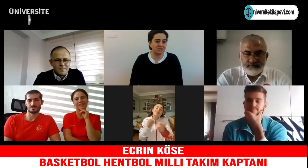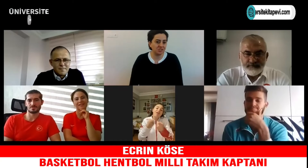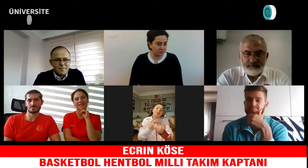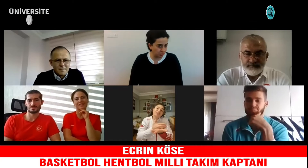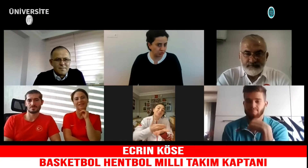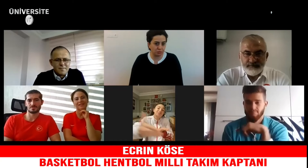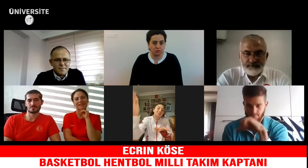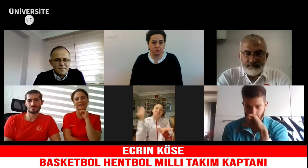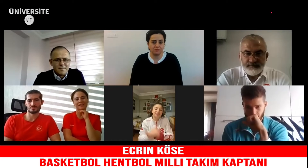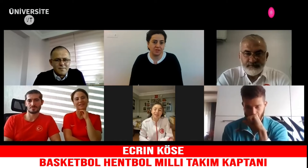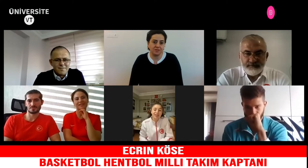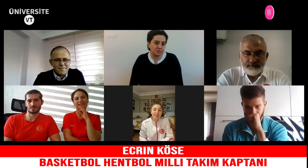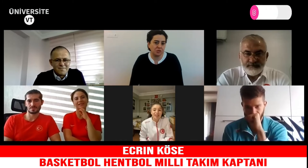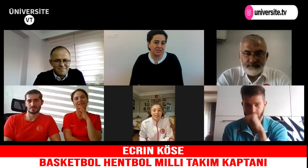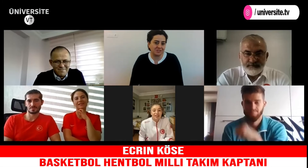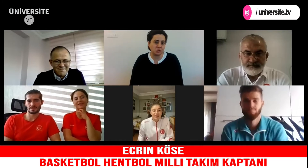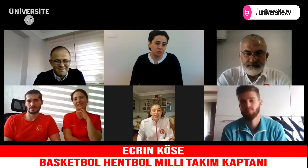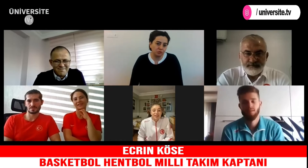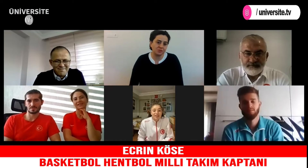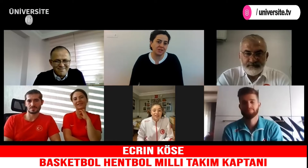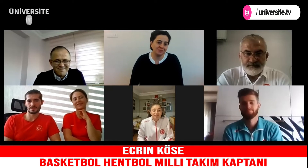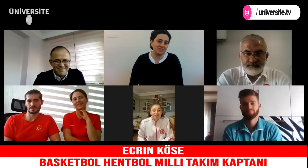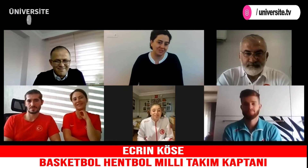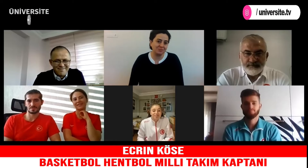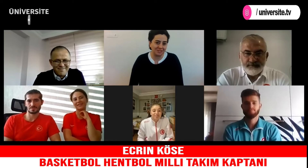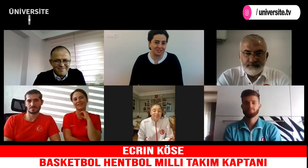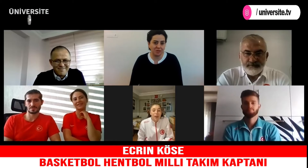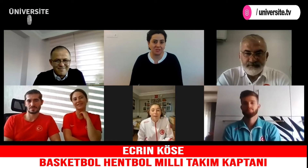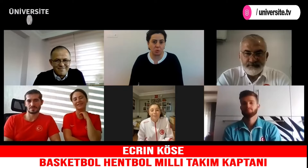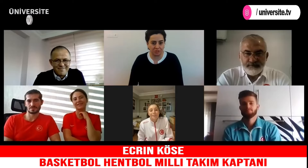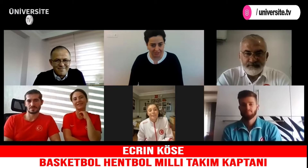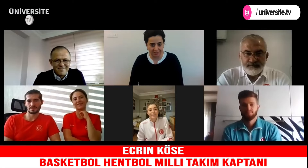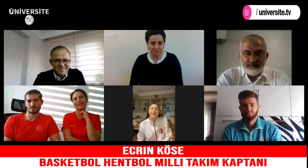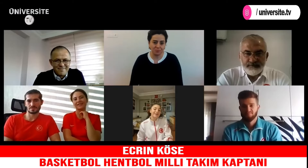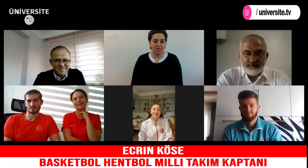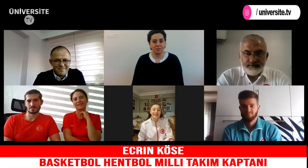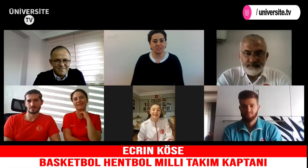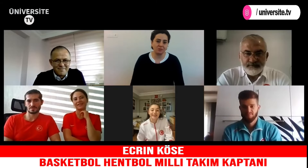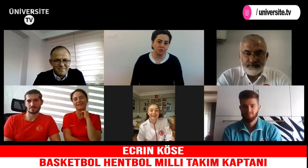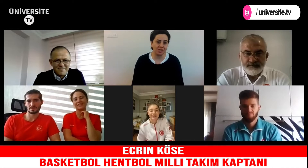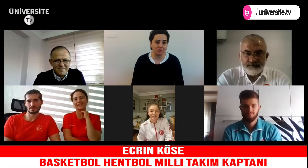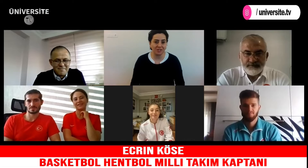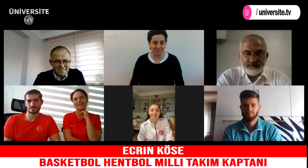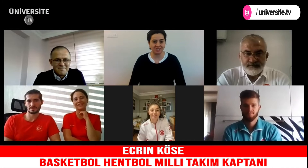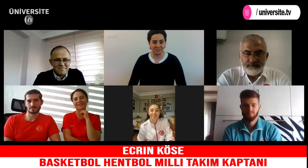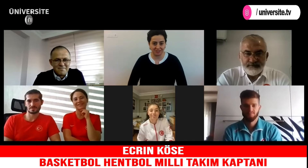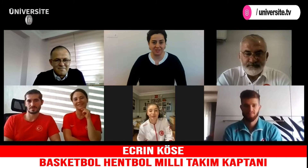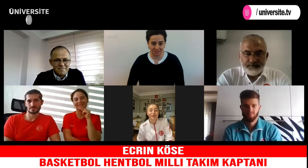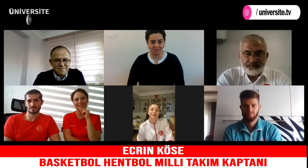düşünüyorum. Başaracağımı düşünmüştüm ve dünya ikincisi olduk. O sayede milliliğimi handball'dan aldım. Basketbolda daha